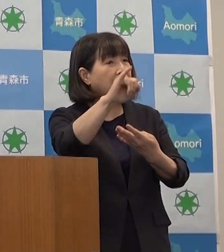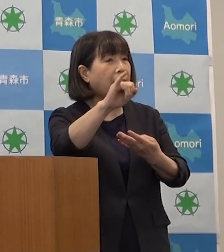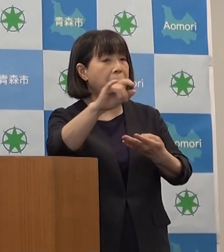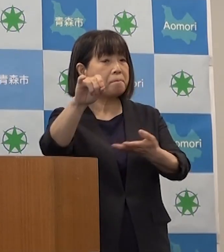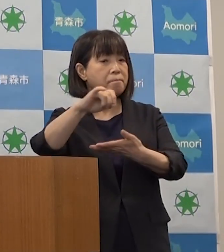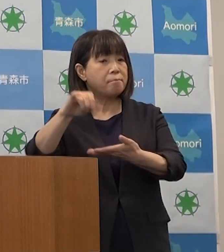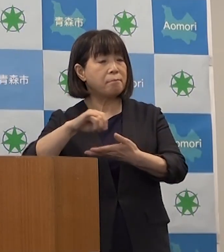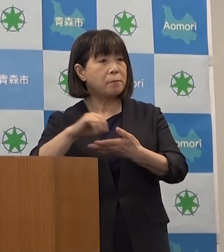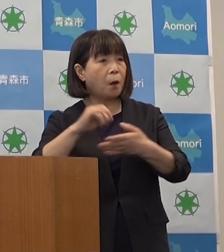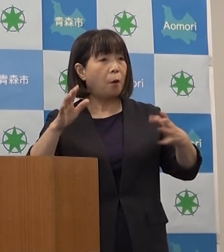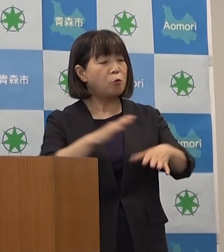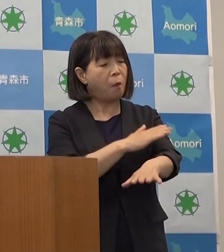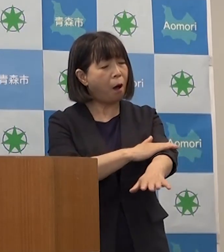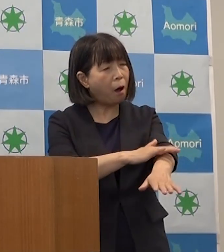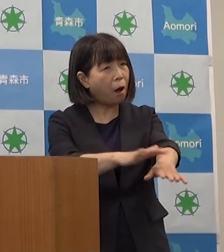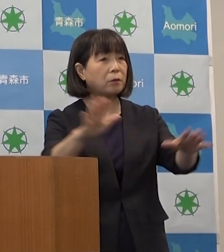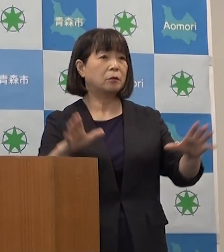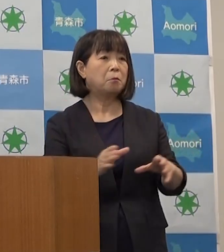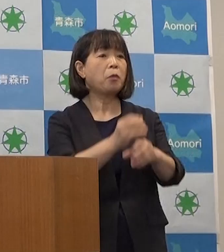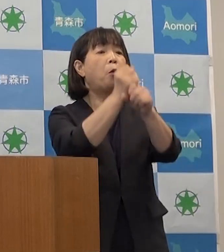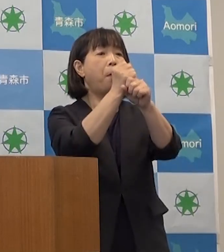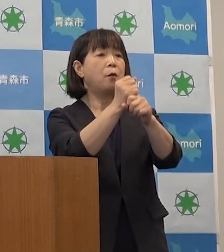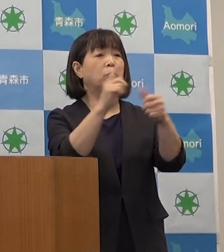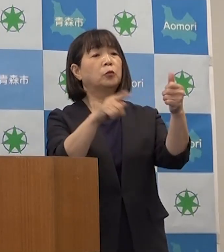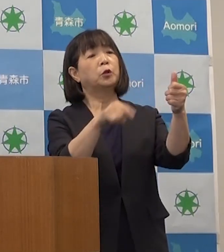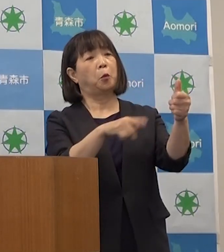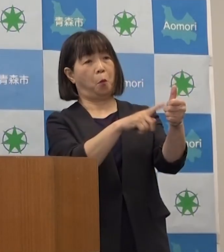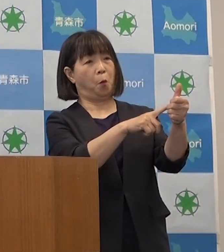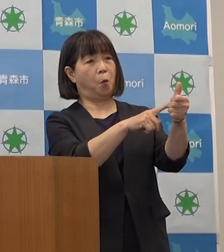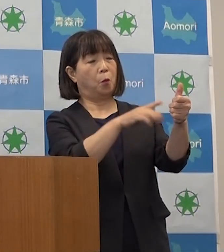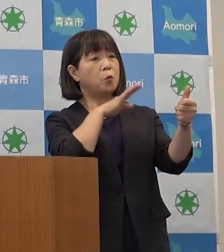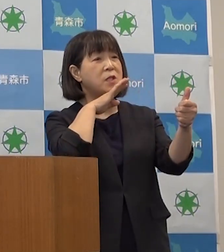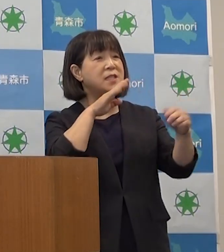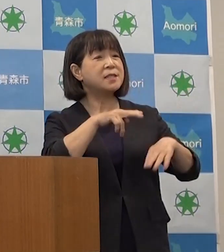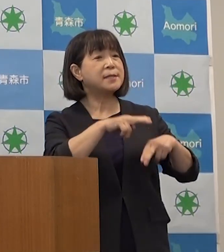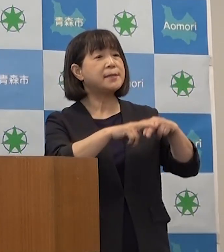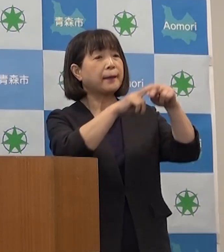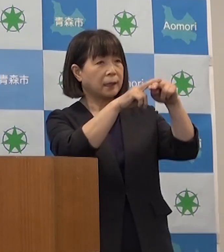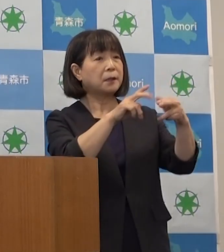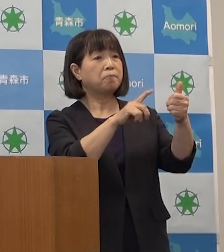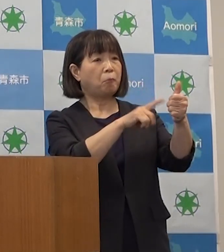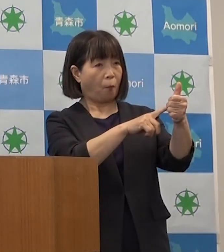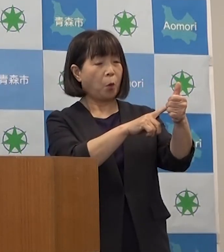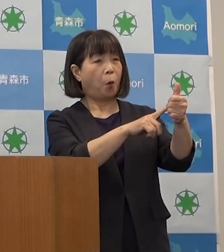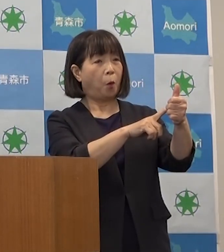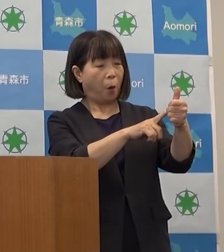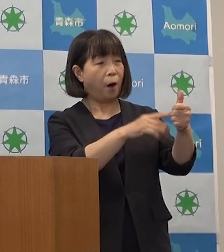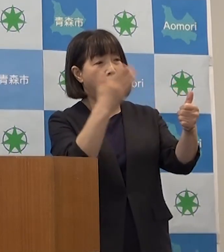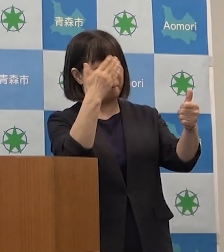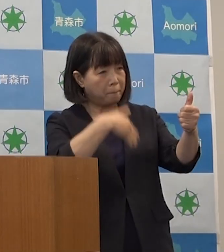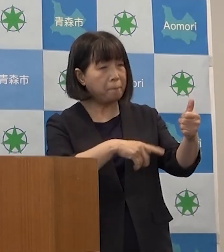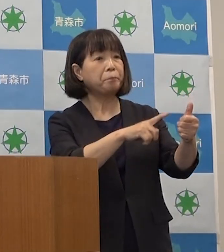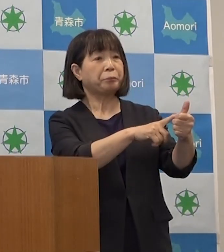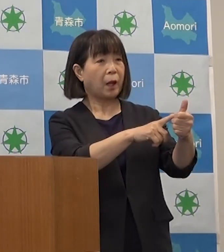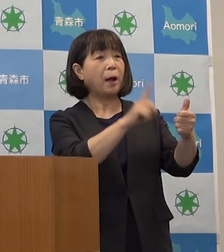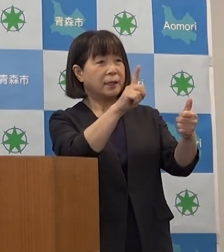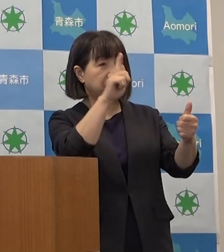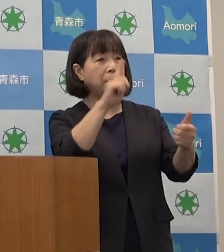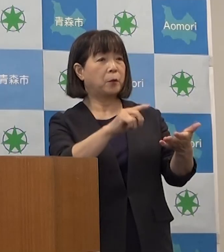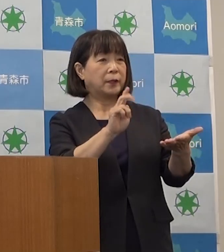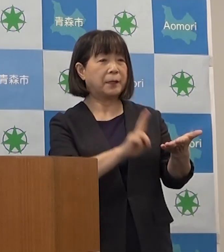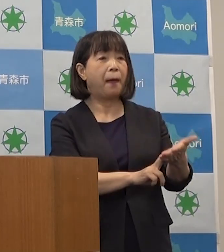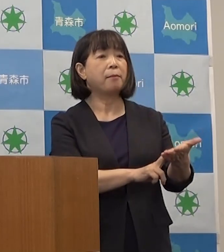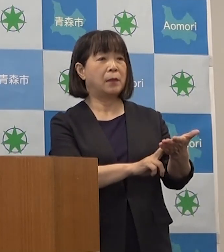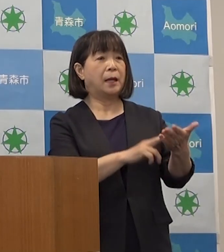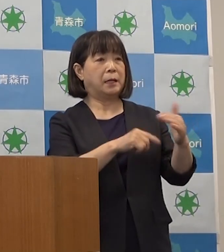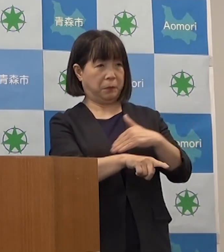て今の形を作り上げたという、そういったその実績をこう目の当たりにしているというのが私にとっては一番こう決め手になっていた